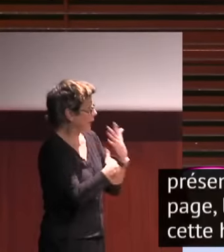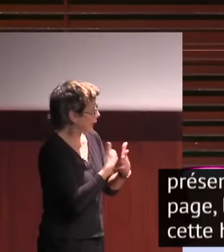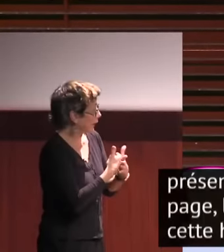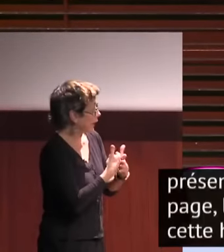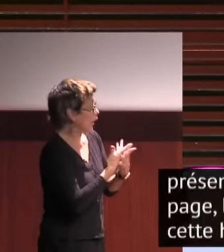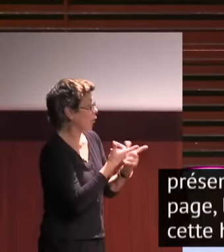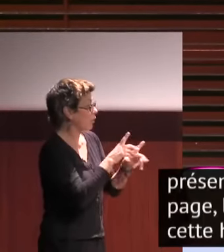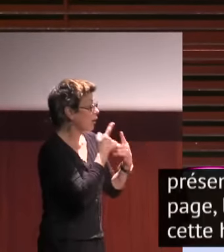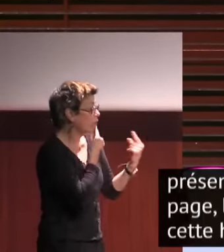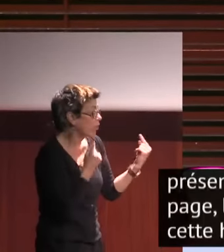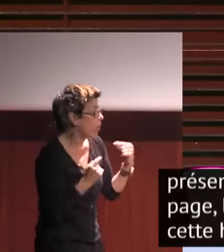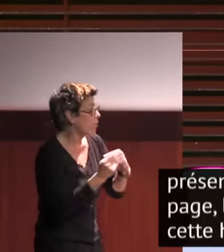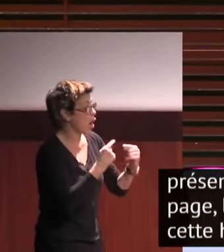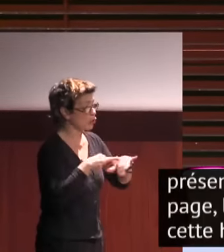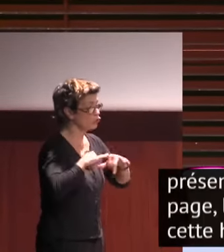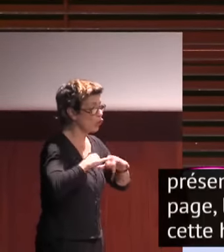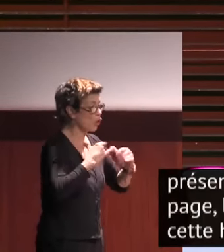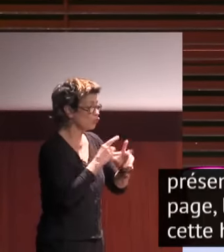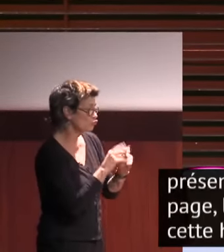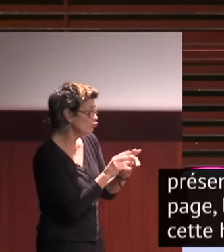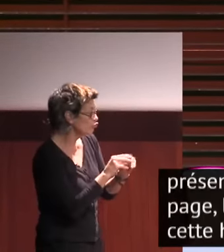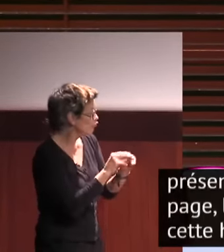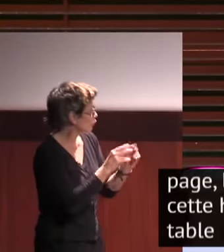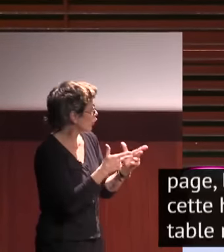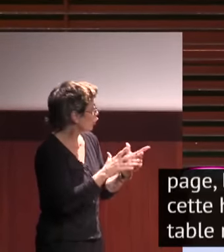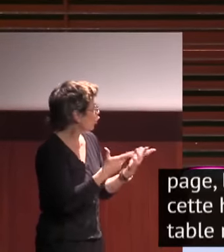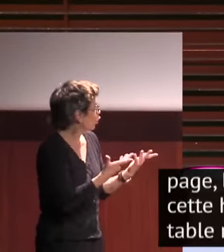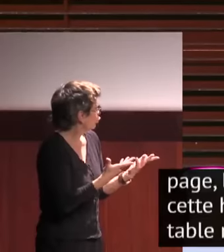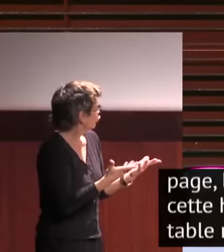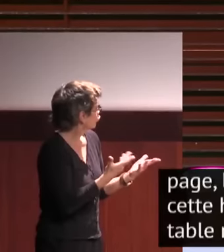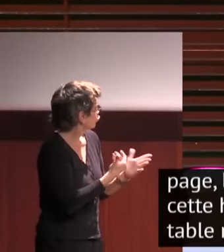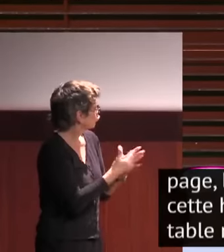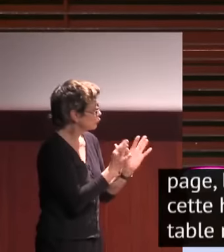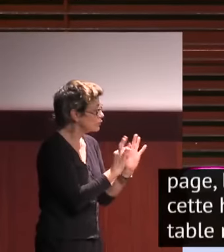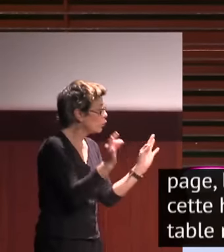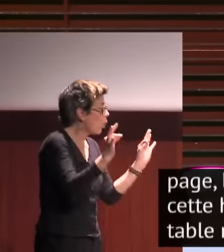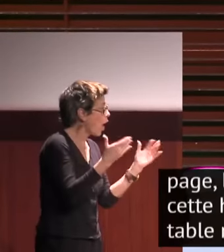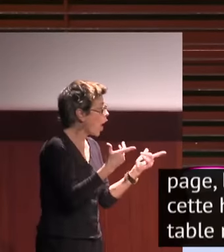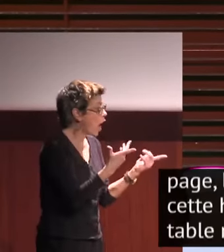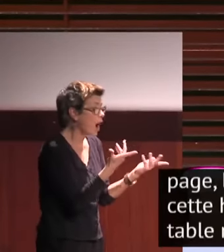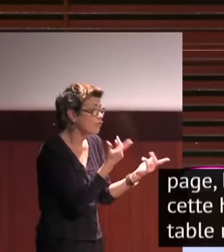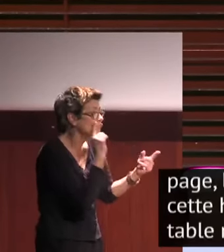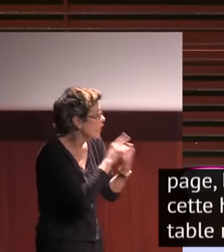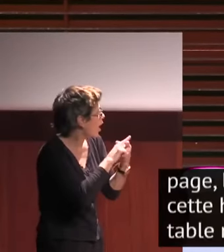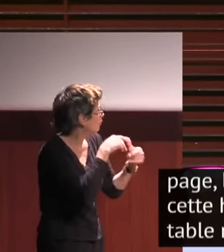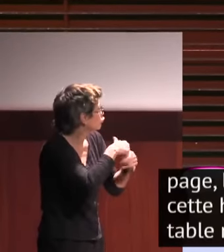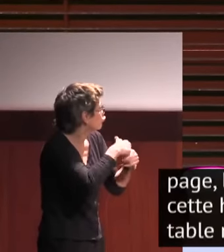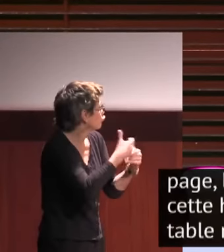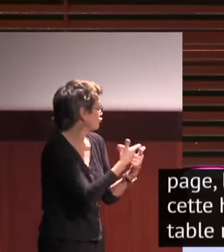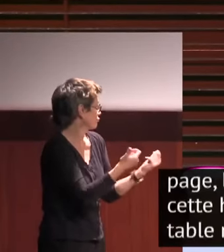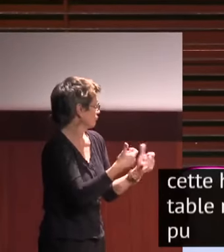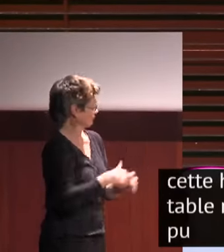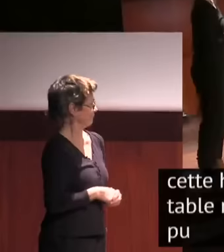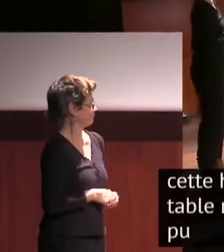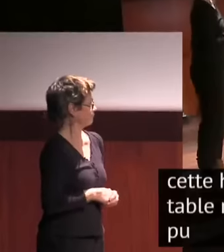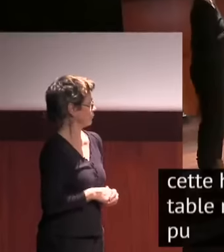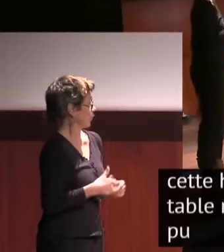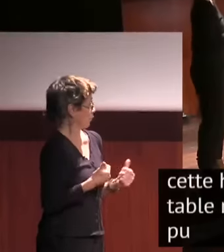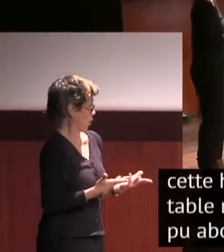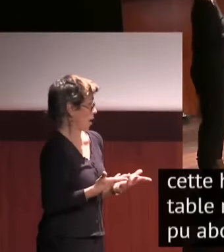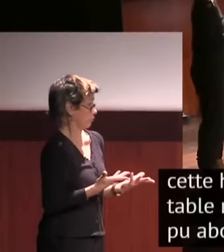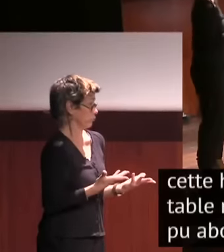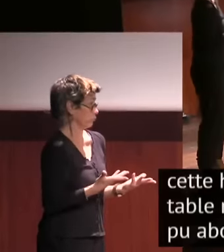une table ronde avec les jeunes pour expliquer l'histoire qu'ils ont pu aborder. Et donc, c'est